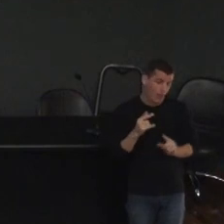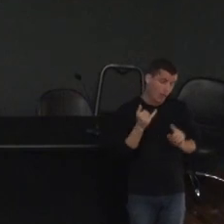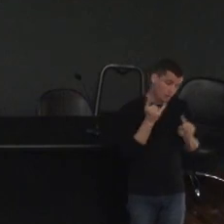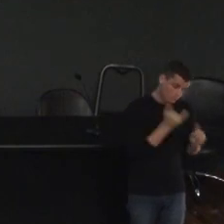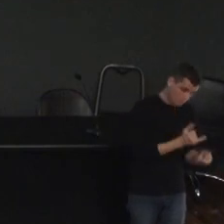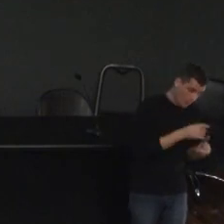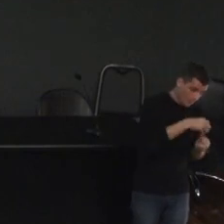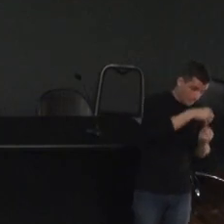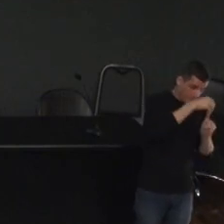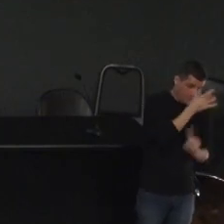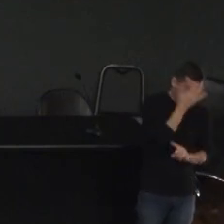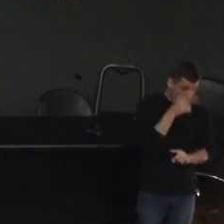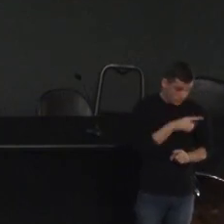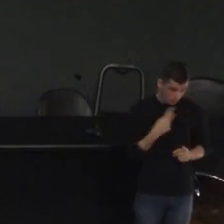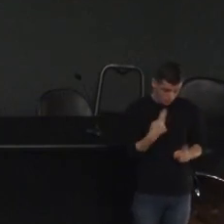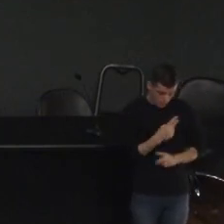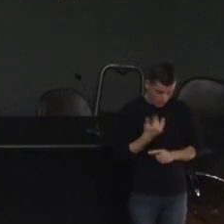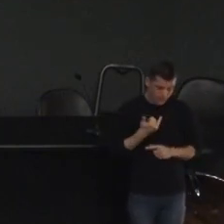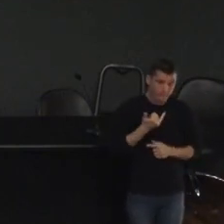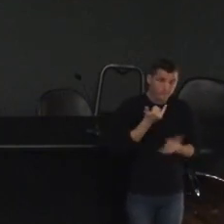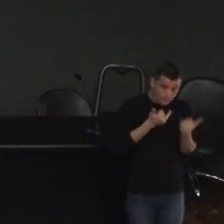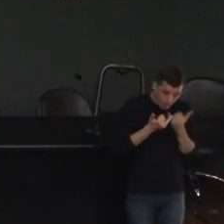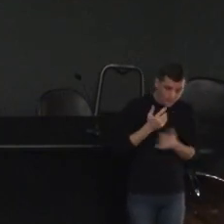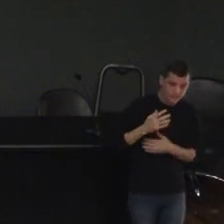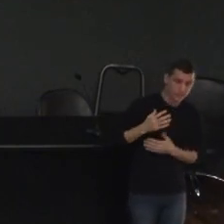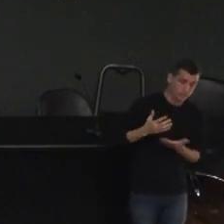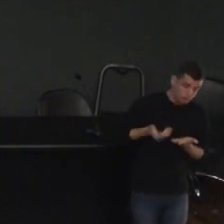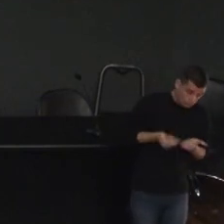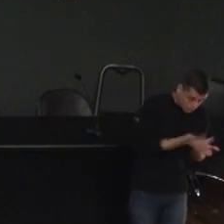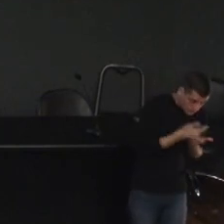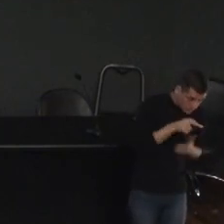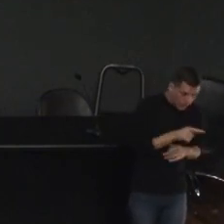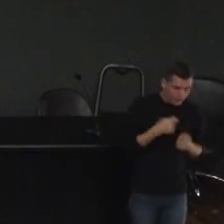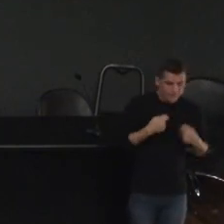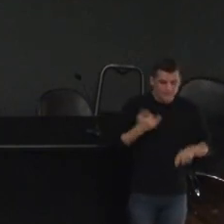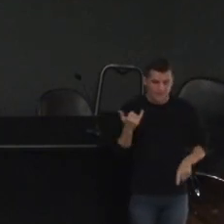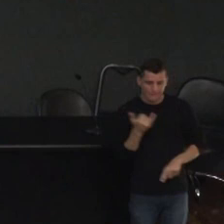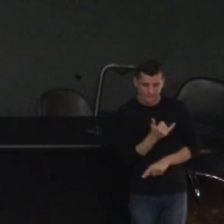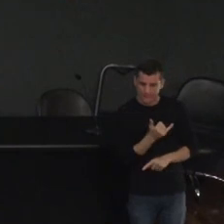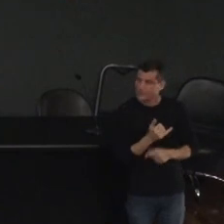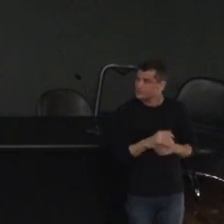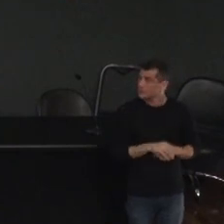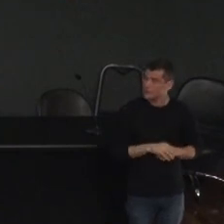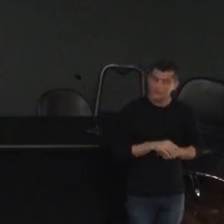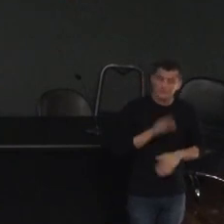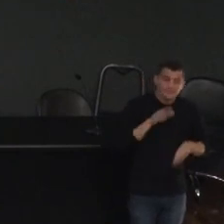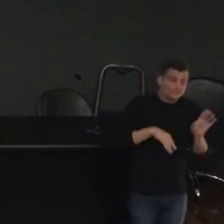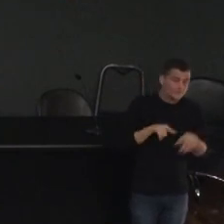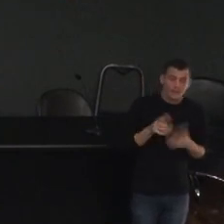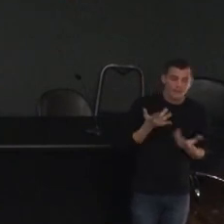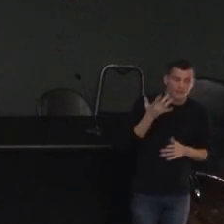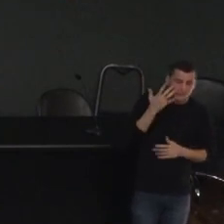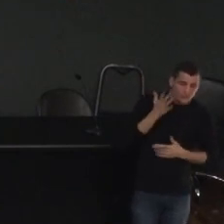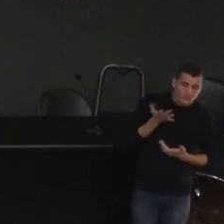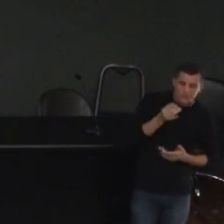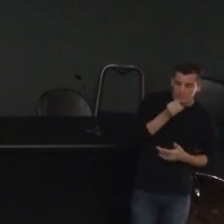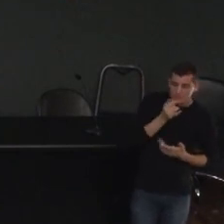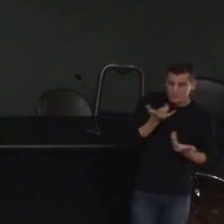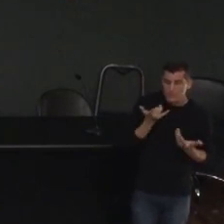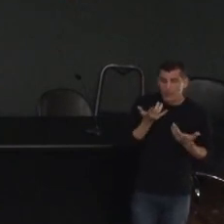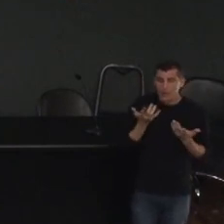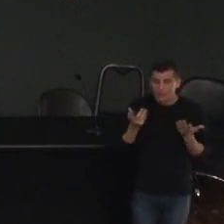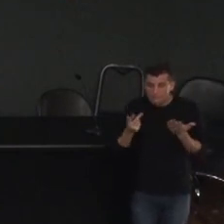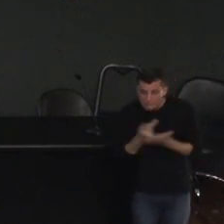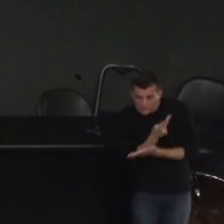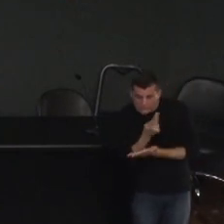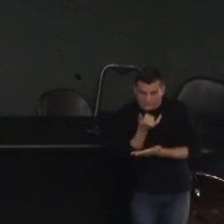você ainda não precisa publicar pro titular qual vai ser a solução sobre incidência porque você às vezes até nem sabe você tá vendo internamente e